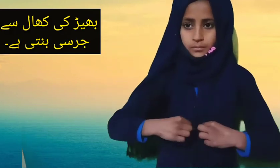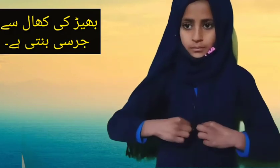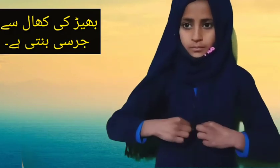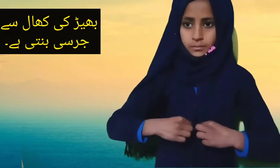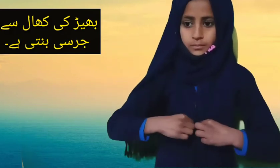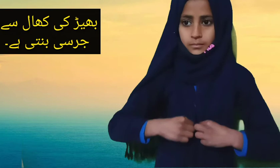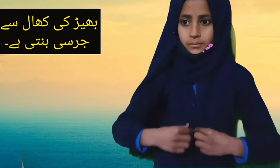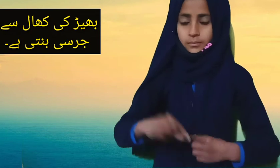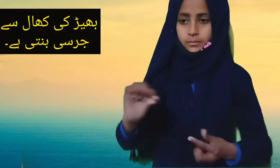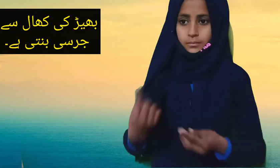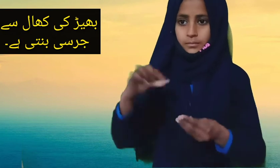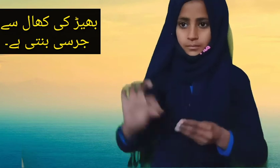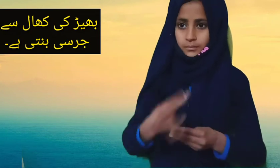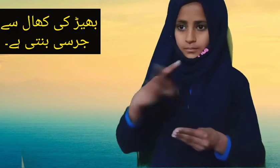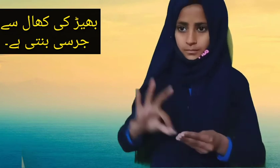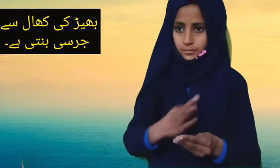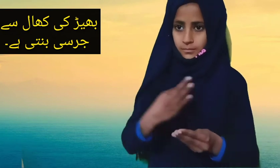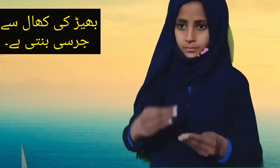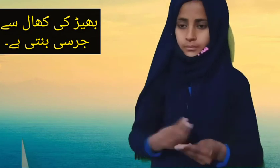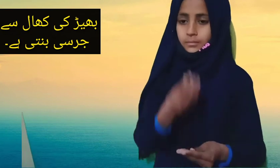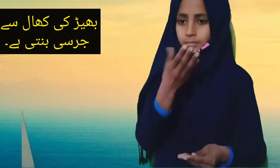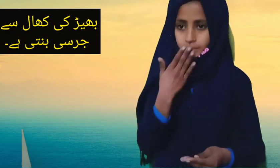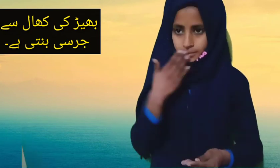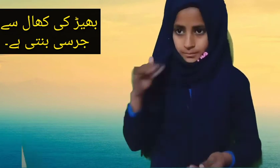जर्सी बनती है।